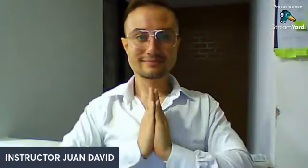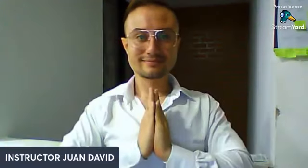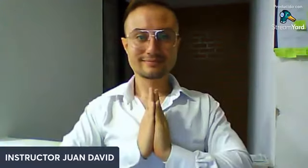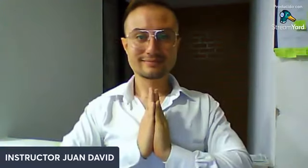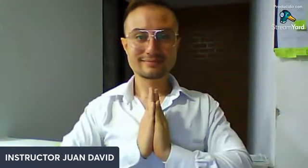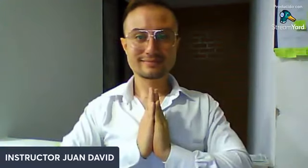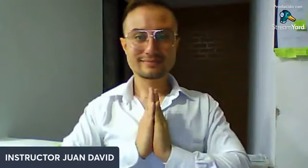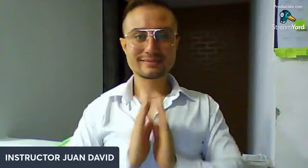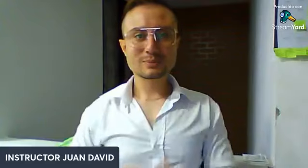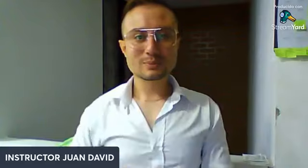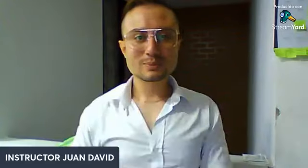José, esposo de María.